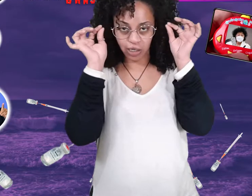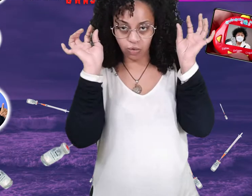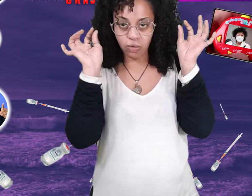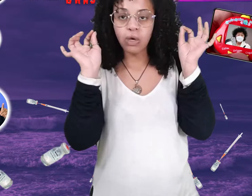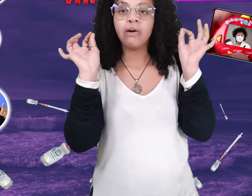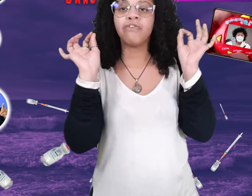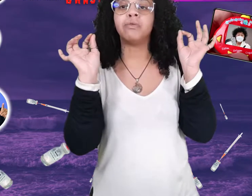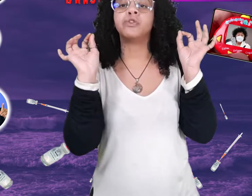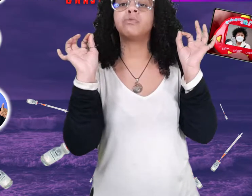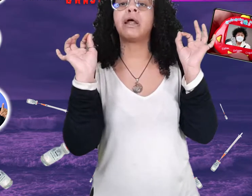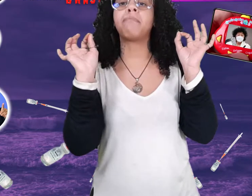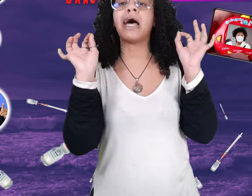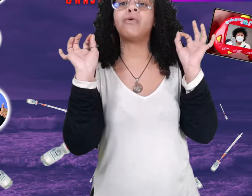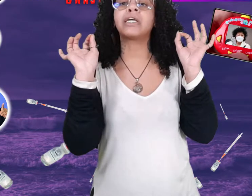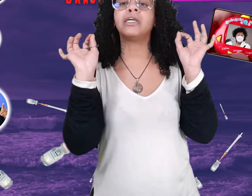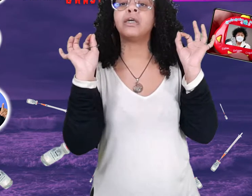investigação, faremos um trabalho aqui